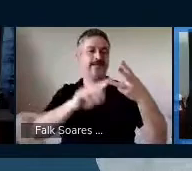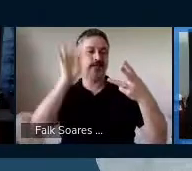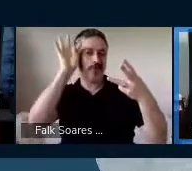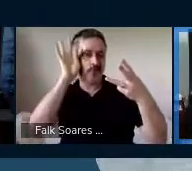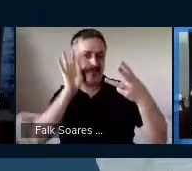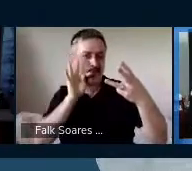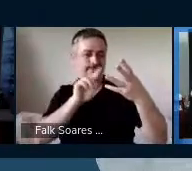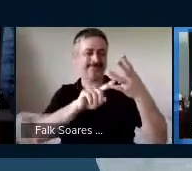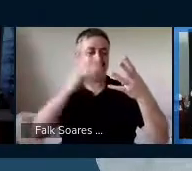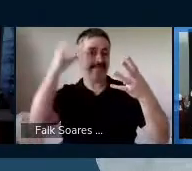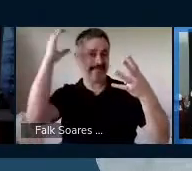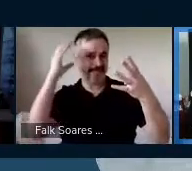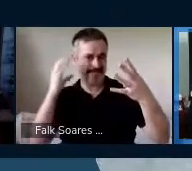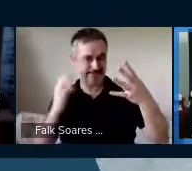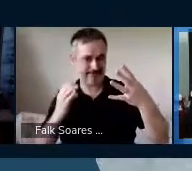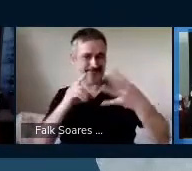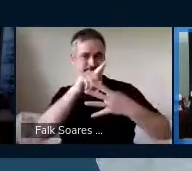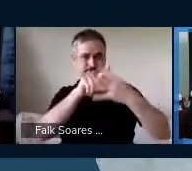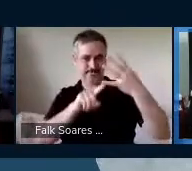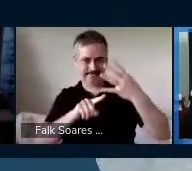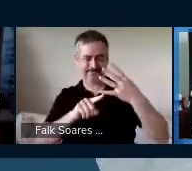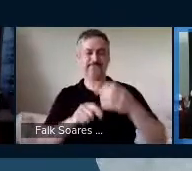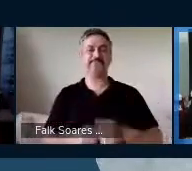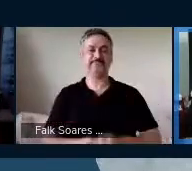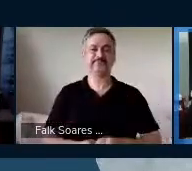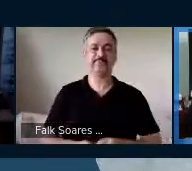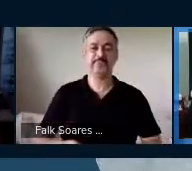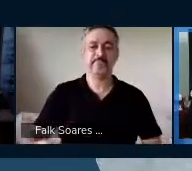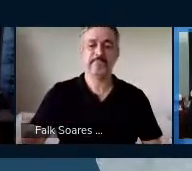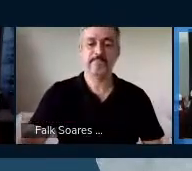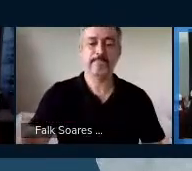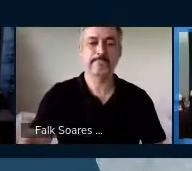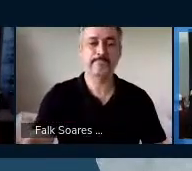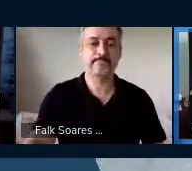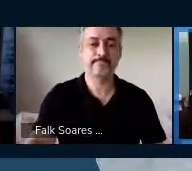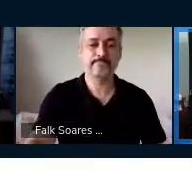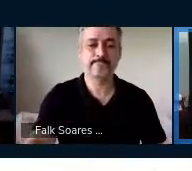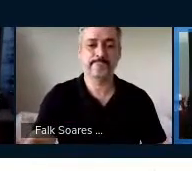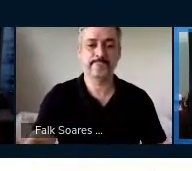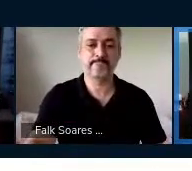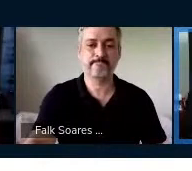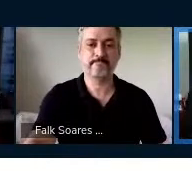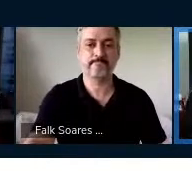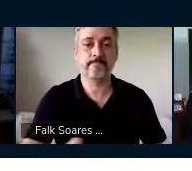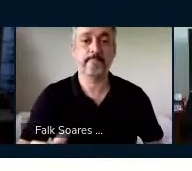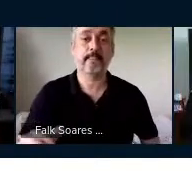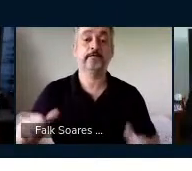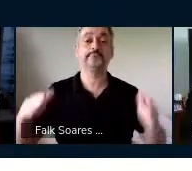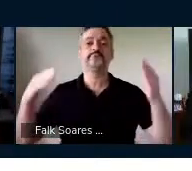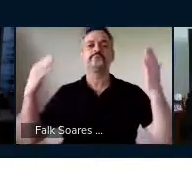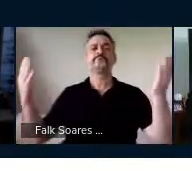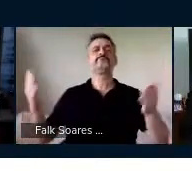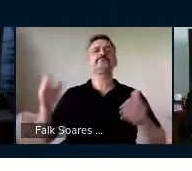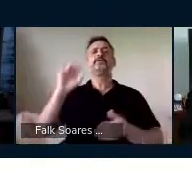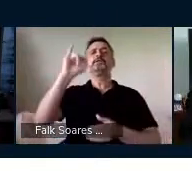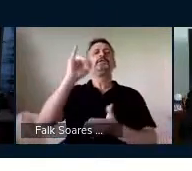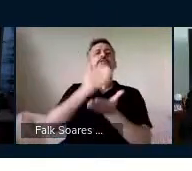professora Beth, a professora Franciele, a professora Tuxi e a professora Cleide, por estarem aqui.